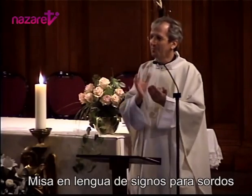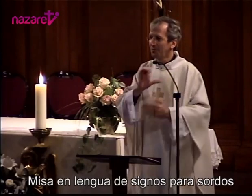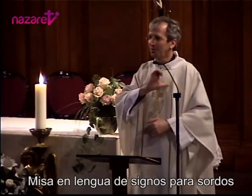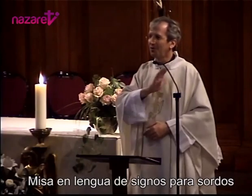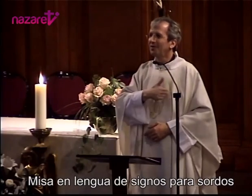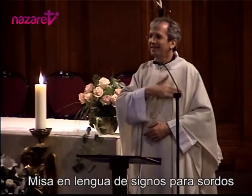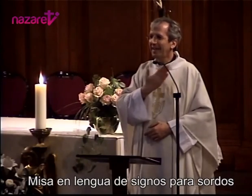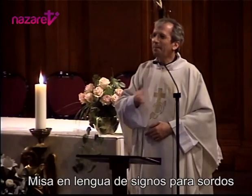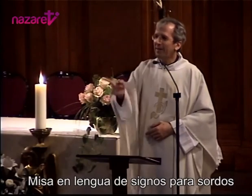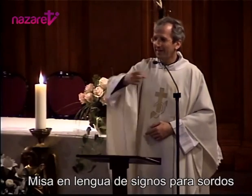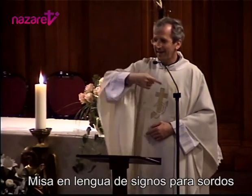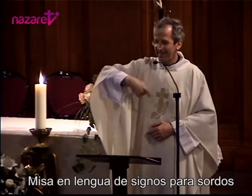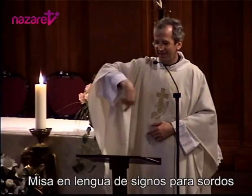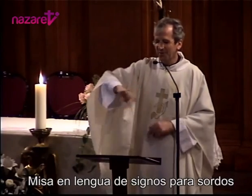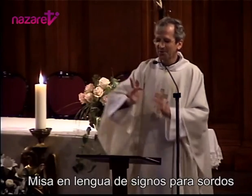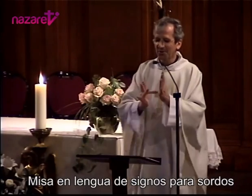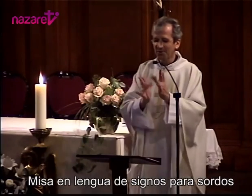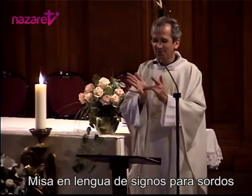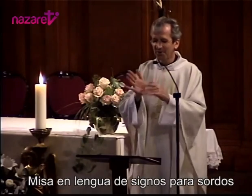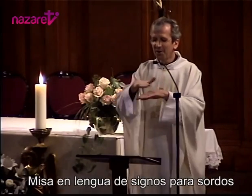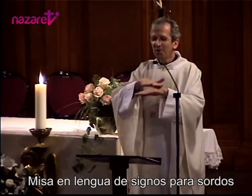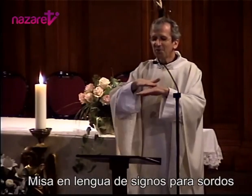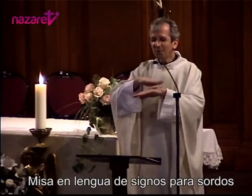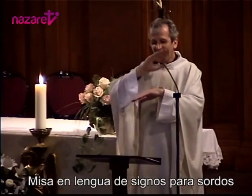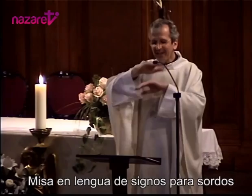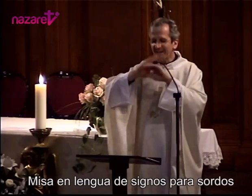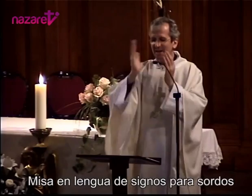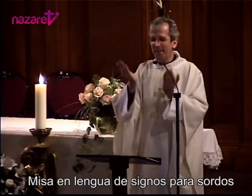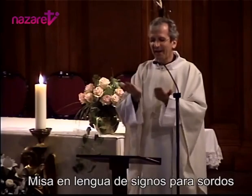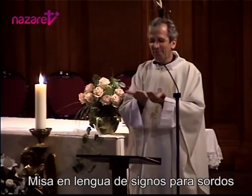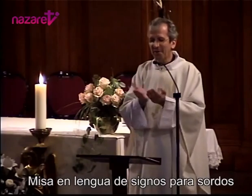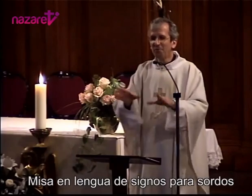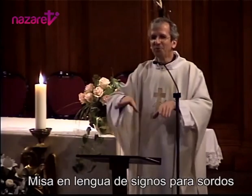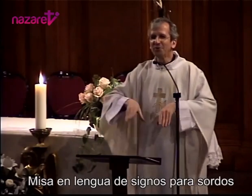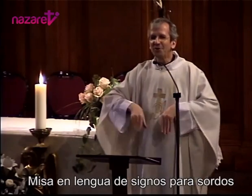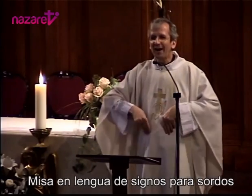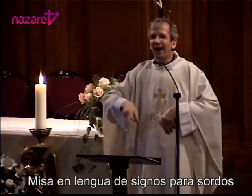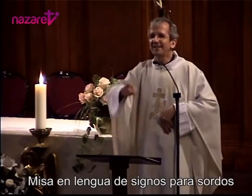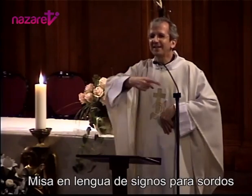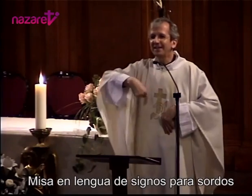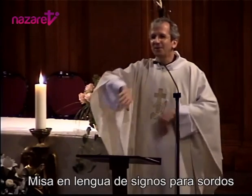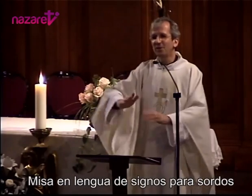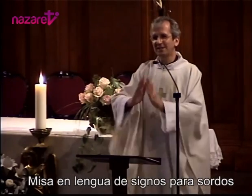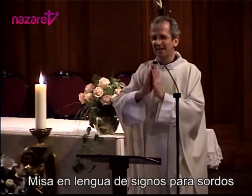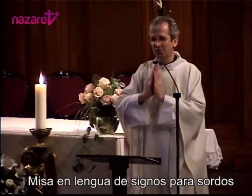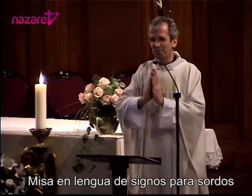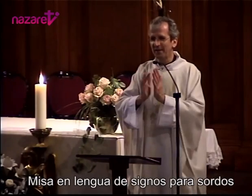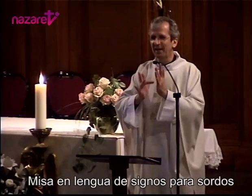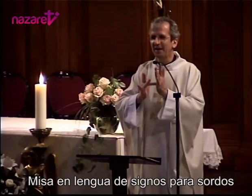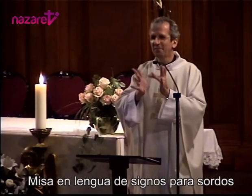mundo, ten piedad de nosotros. Tú que quitas el pecado del mundo, atiende nuestra súplica.